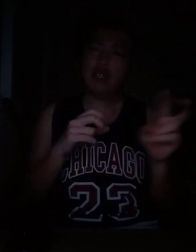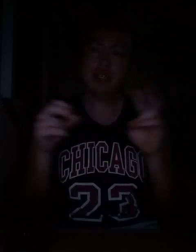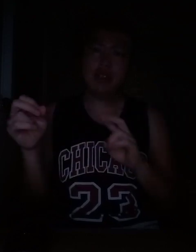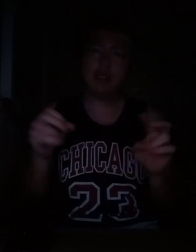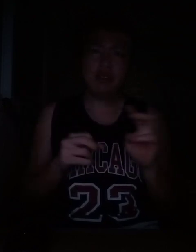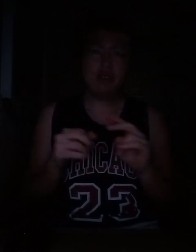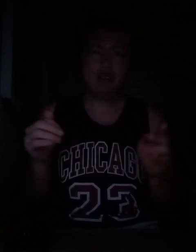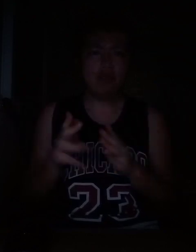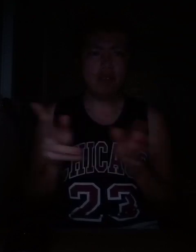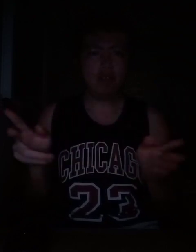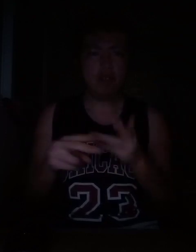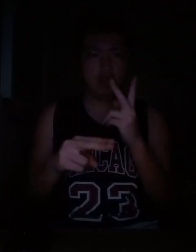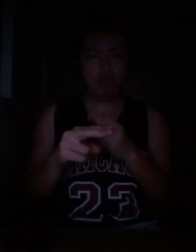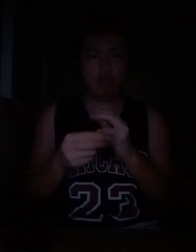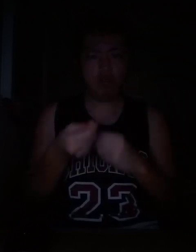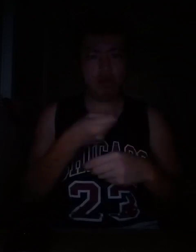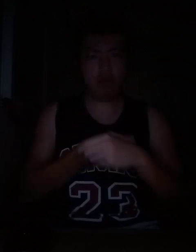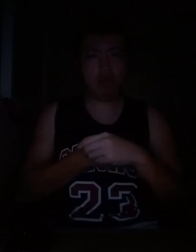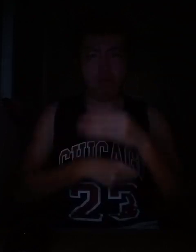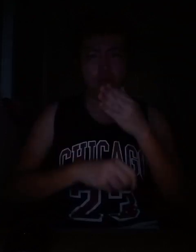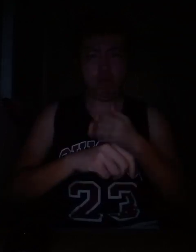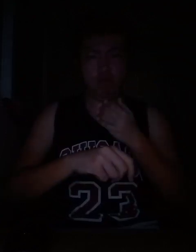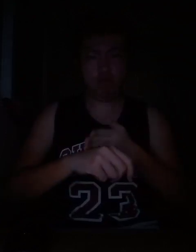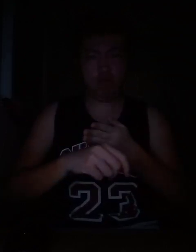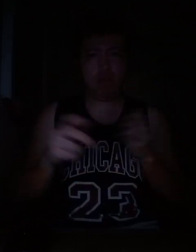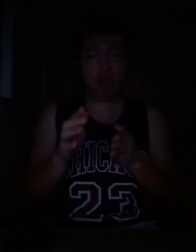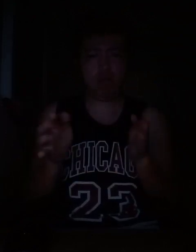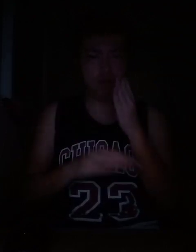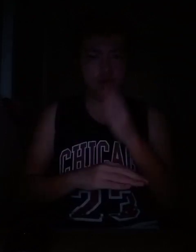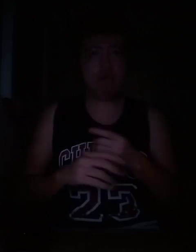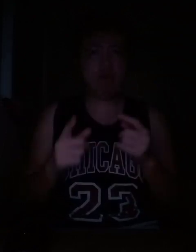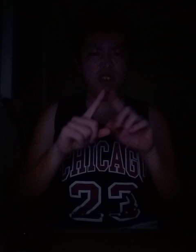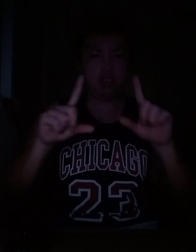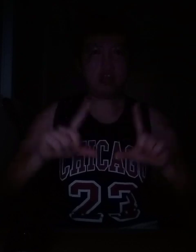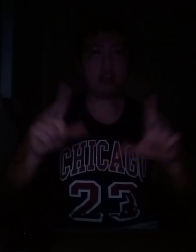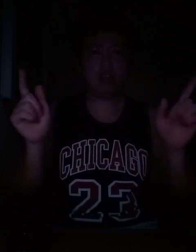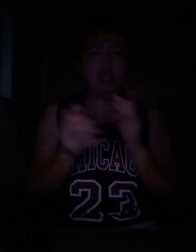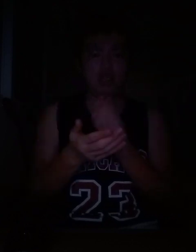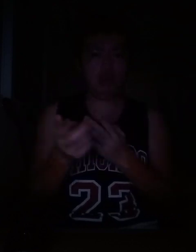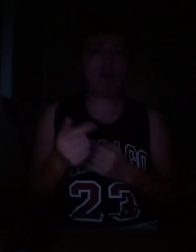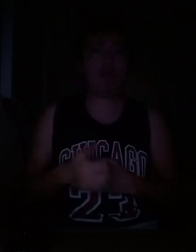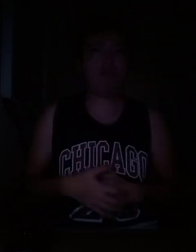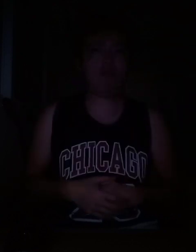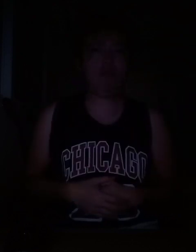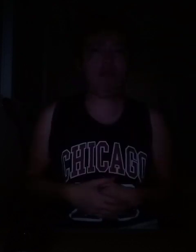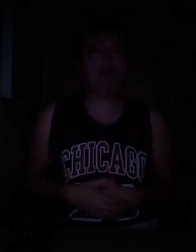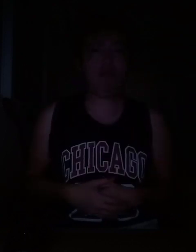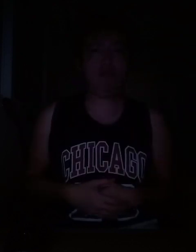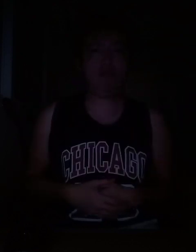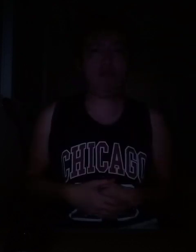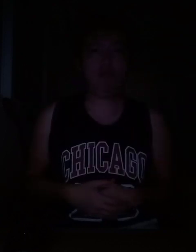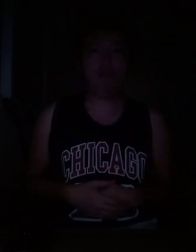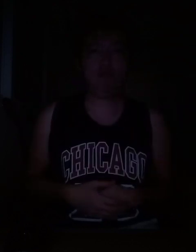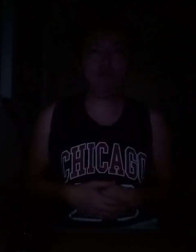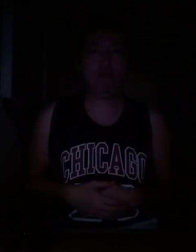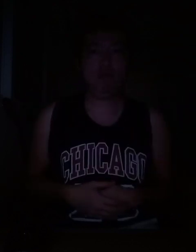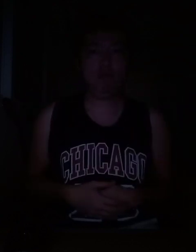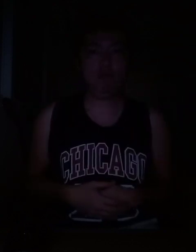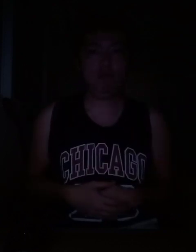항공편을 전면 결항하기로 하는 등 하늘길과 뱃길에도 큰 차질이 예상됩니다. MBC 뉴스 이따금입니다.